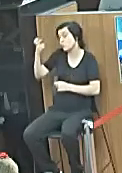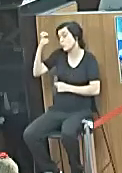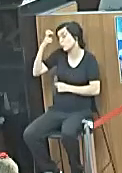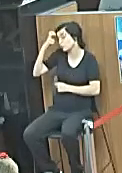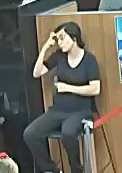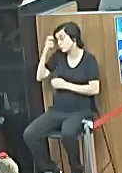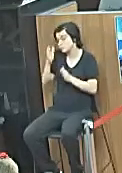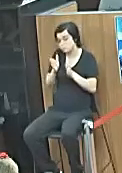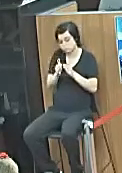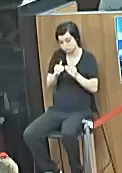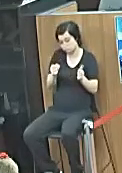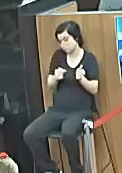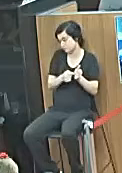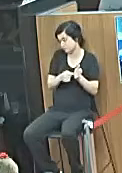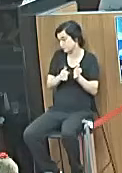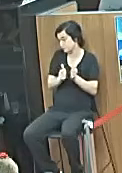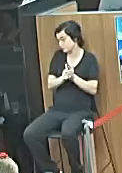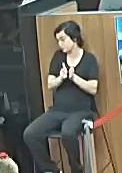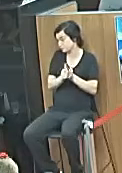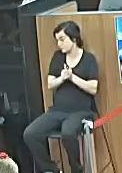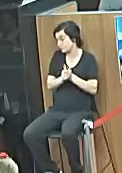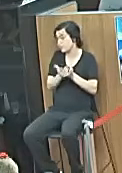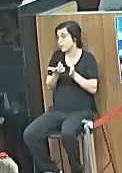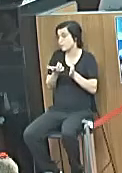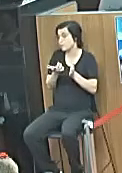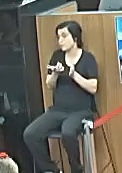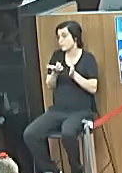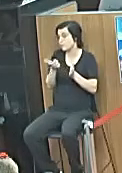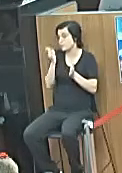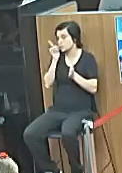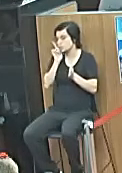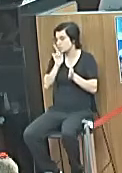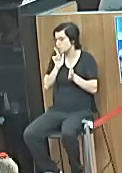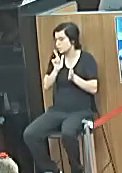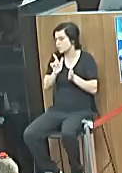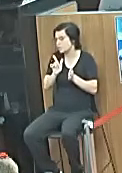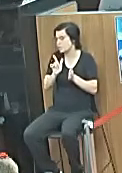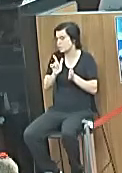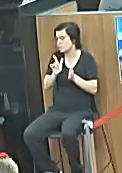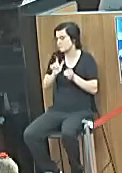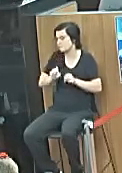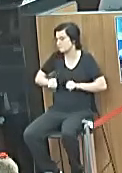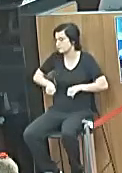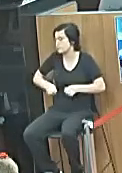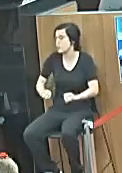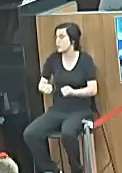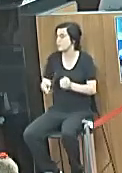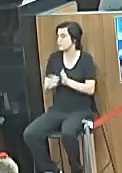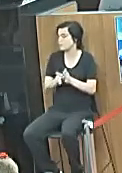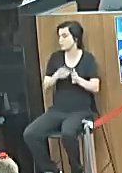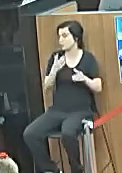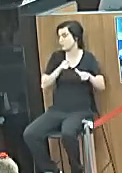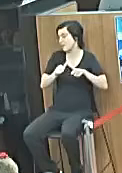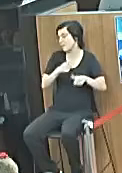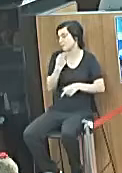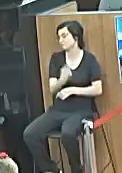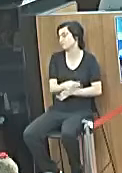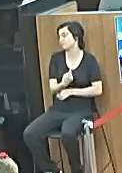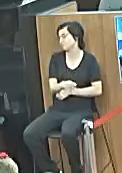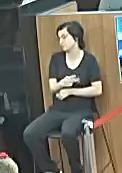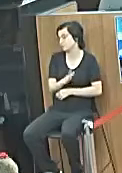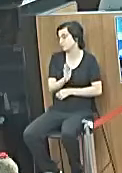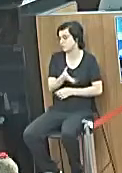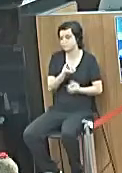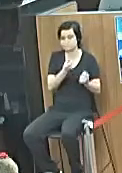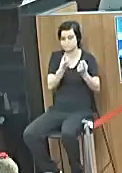que eles pedem aqui é o fortalecimento né é do trabalho que ele já vem fazendo em todas as